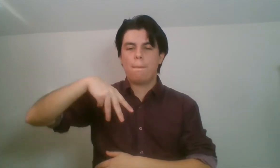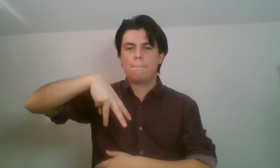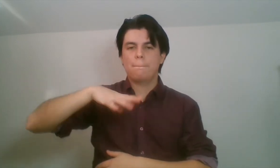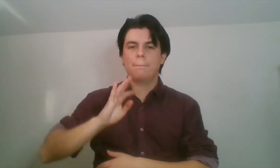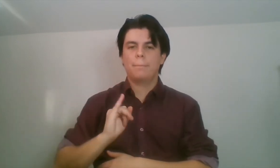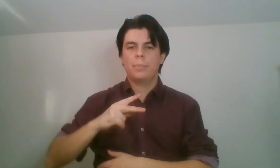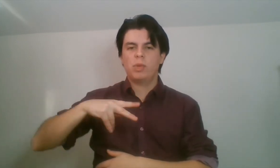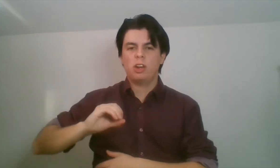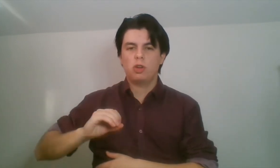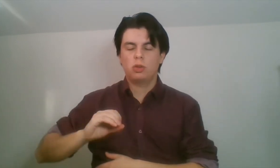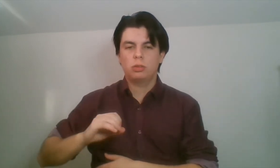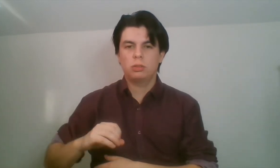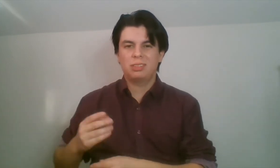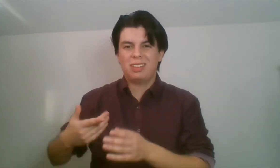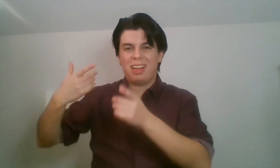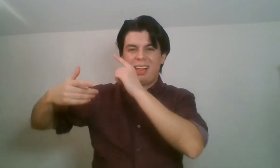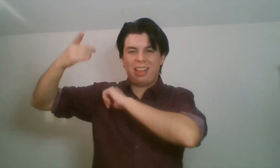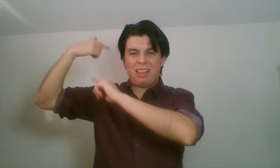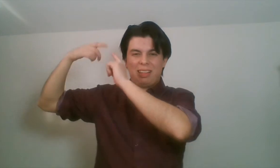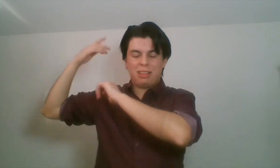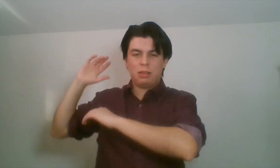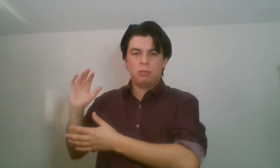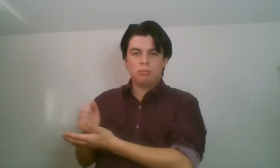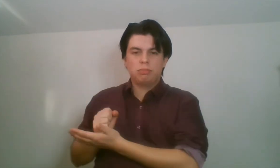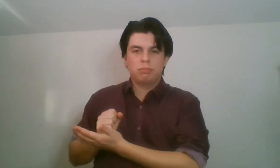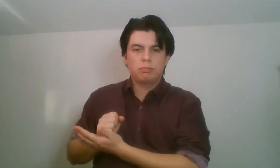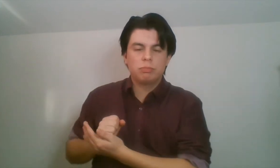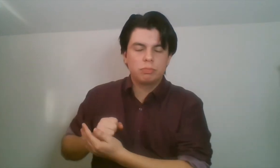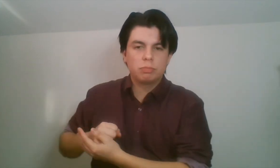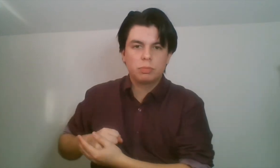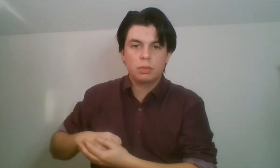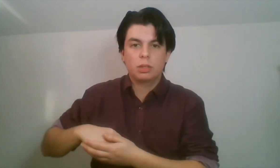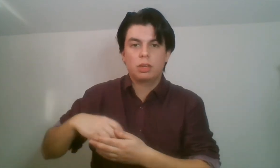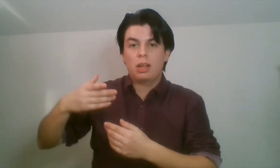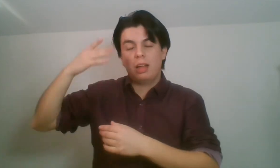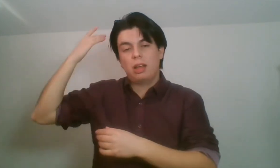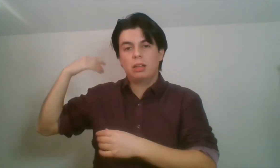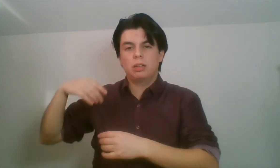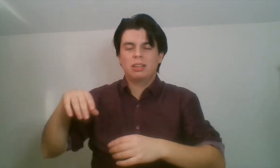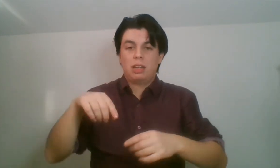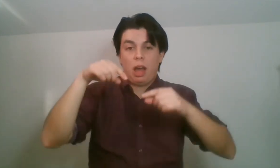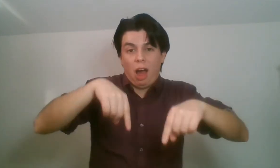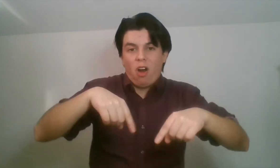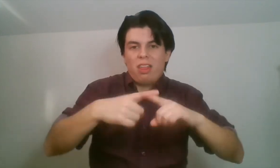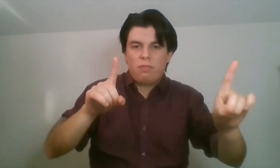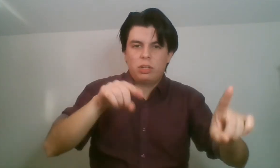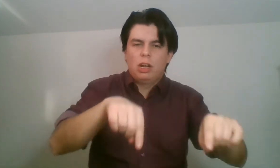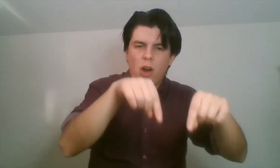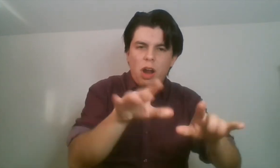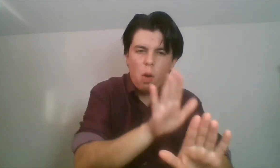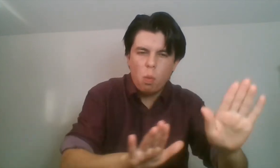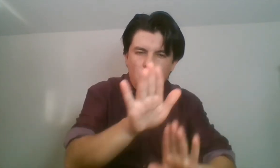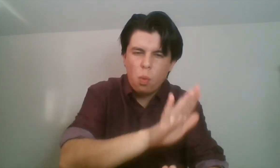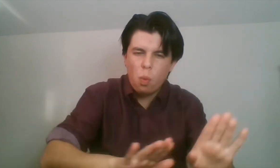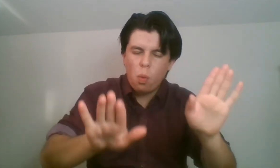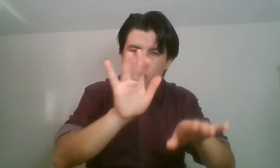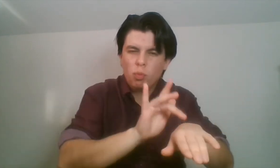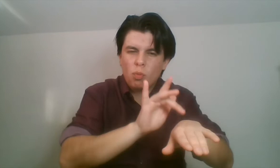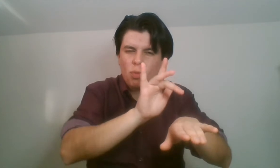las aficiones que tenían estaba el arte. Primero empezó por las piezas precolombinas, ¿ya? Ellos eran